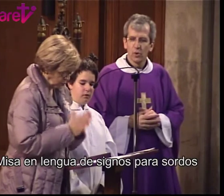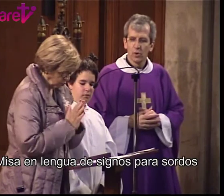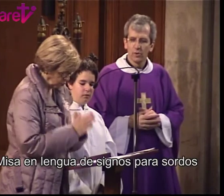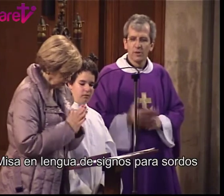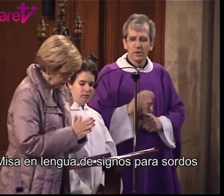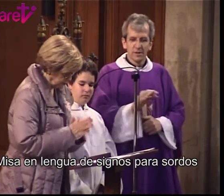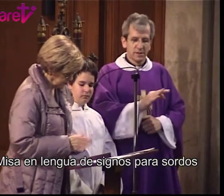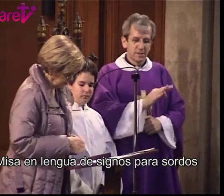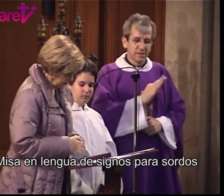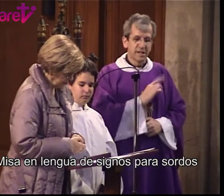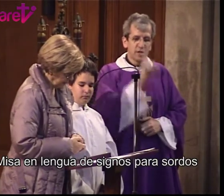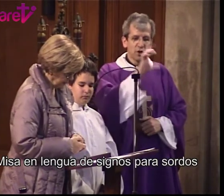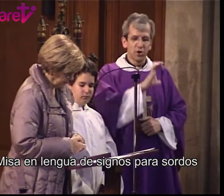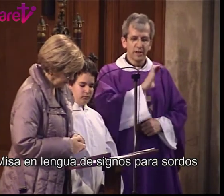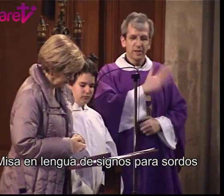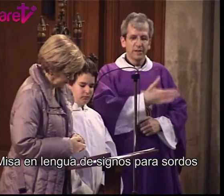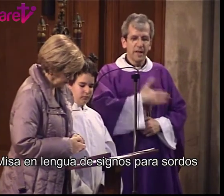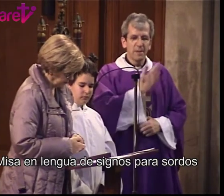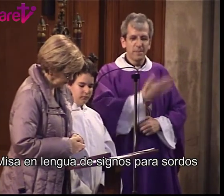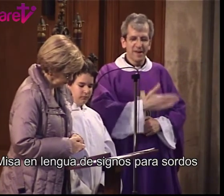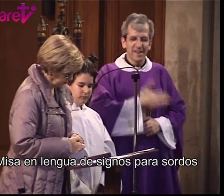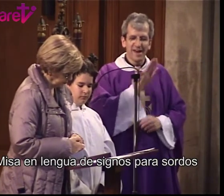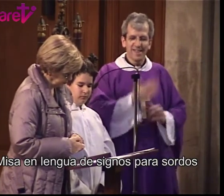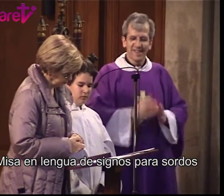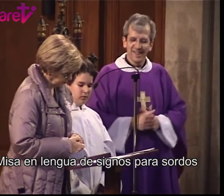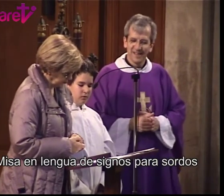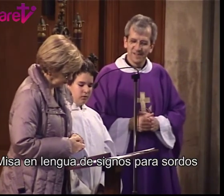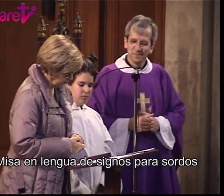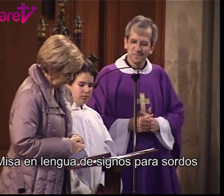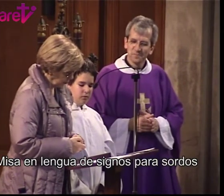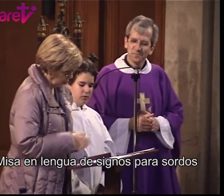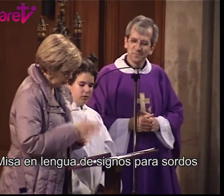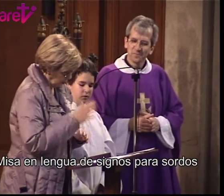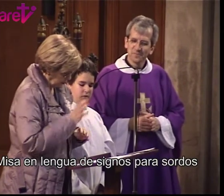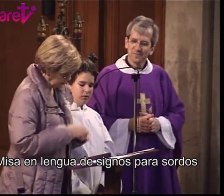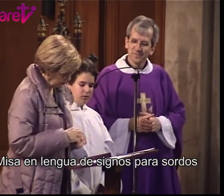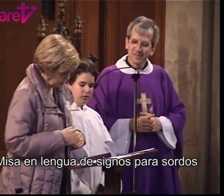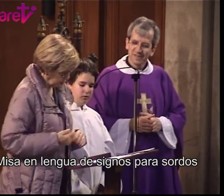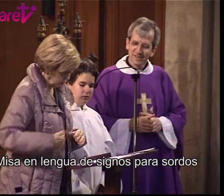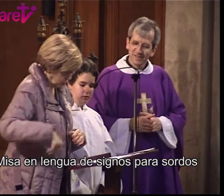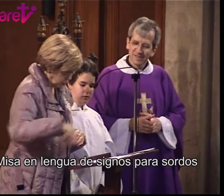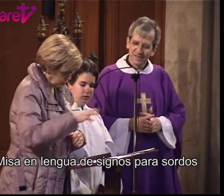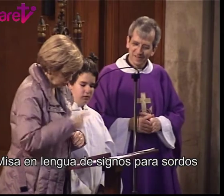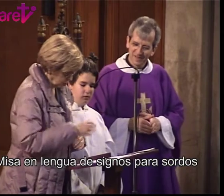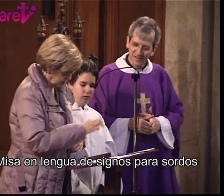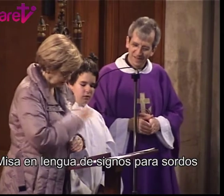Oremos. Señor, ten piedad. Por nosotros,